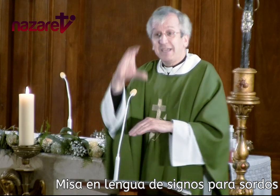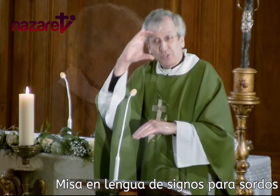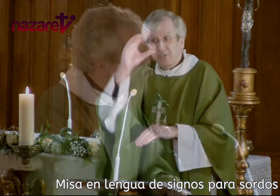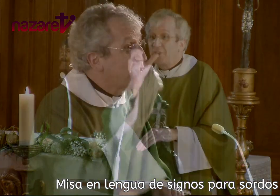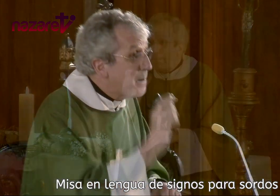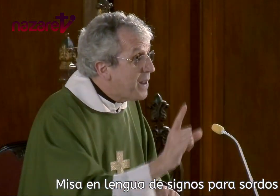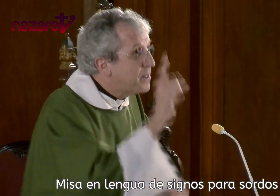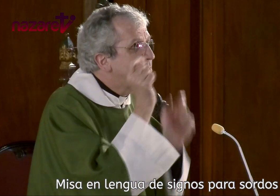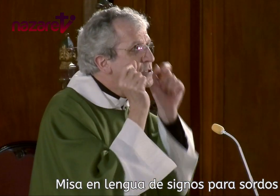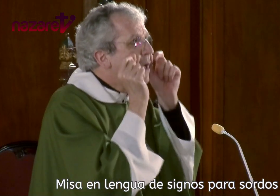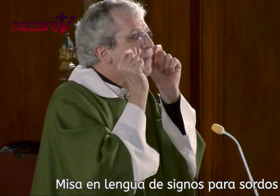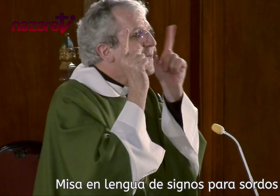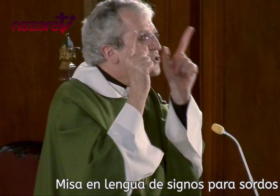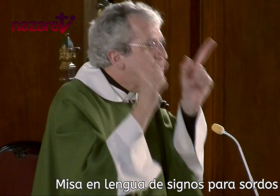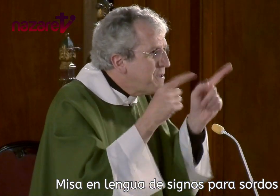escuchando la palabra de dios descubrimos